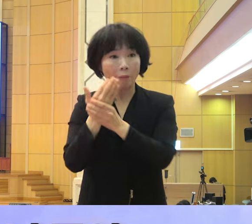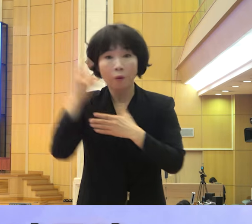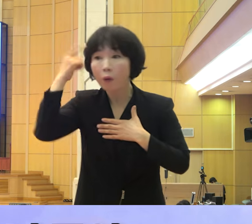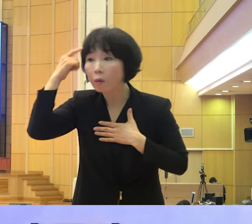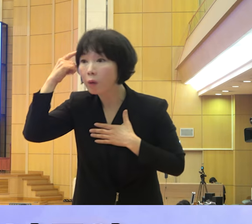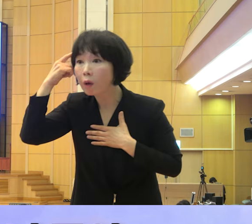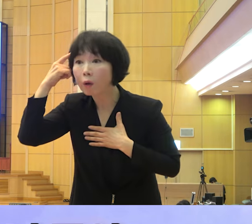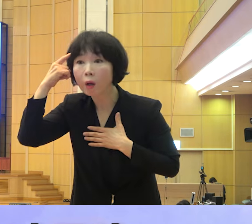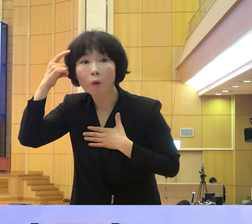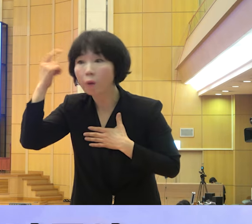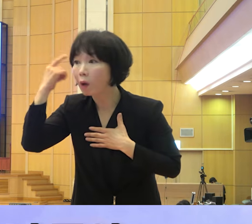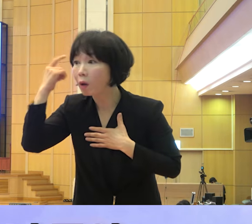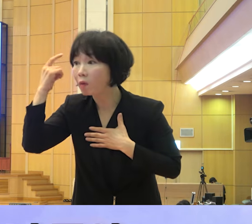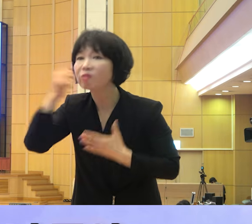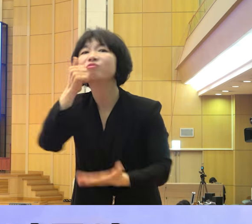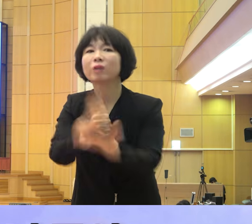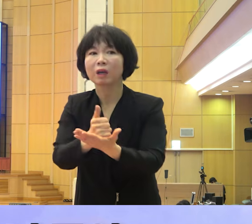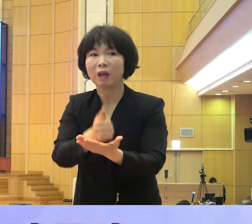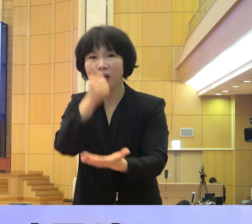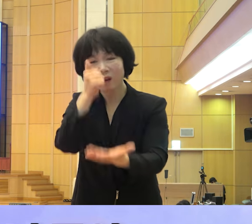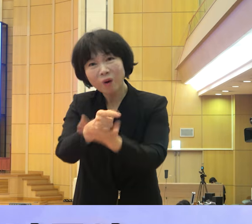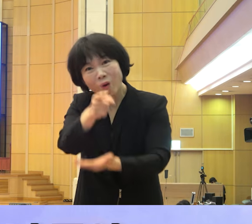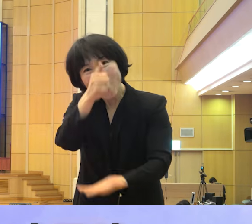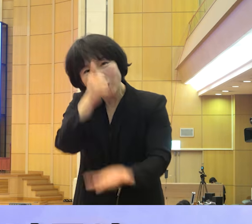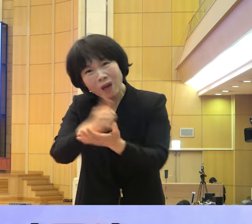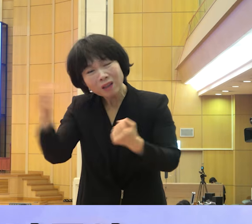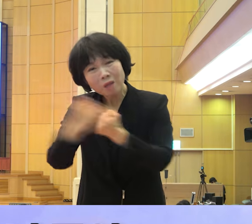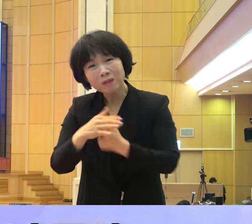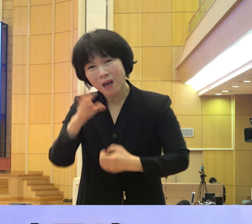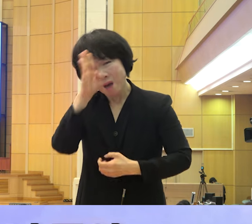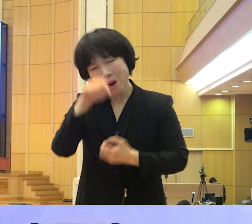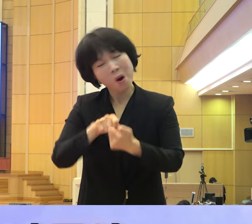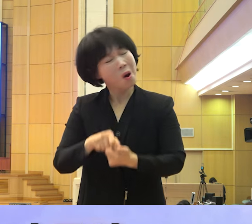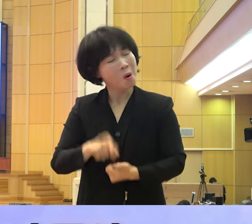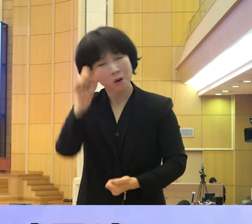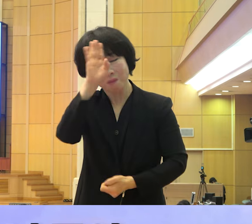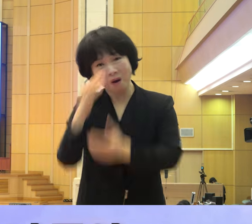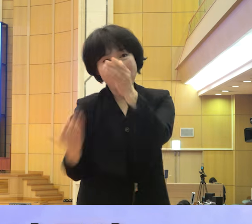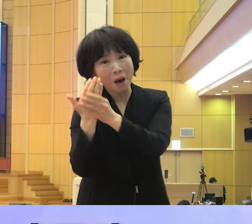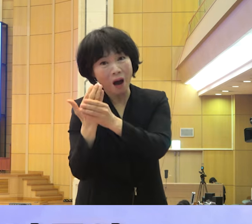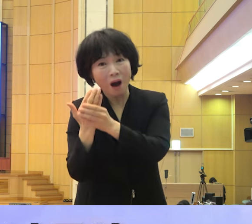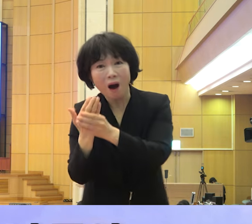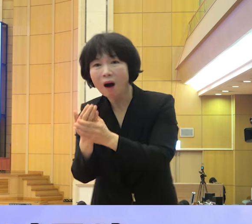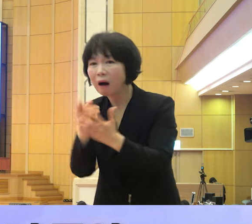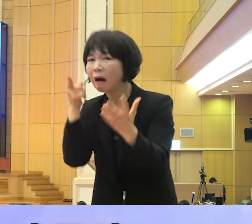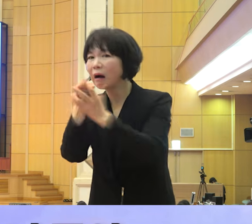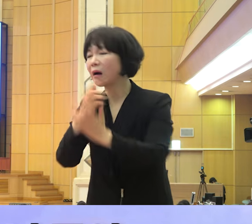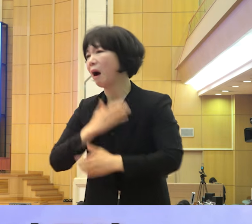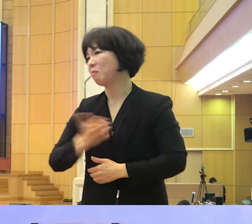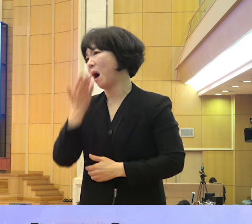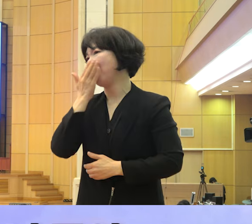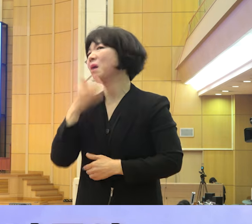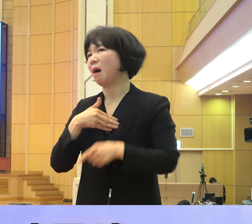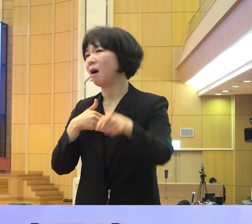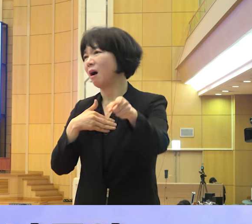이렇게 38년 동안이나 고생하는 병이 들었구나. 라는 걸 알 수가 있는 거예요.